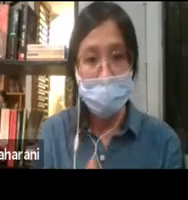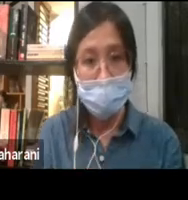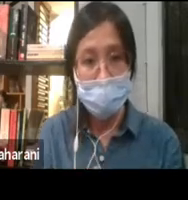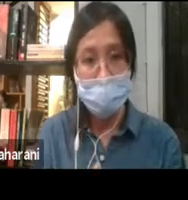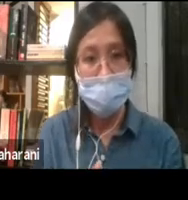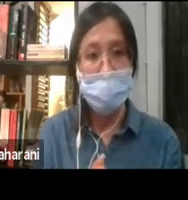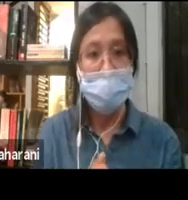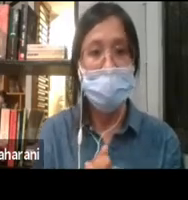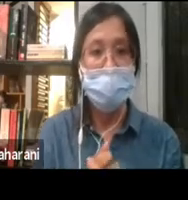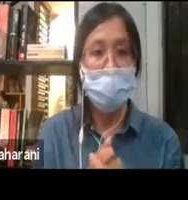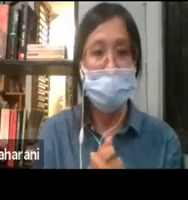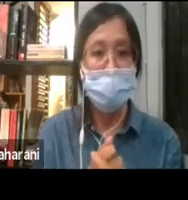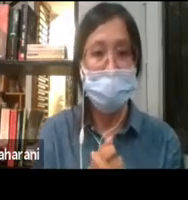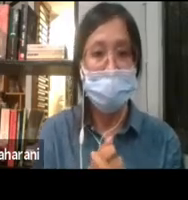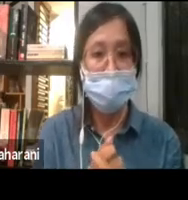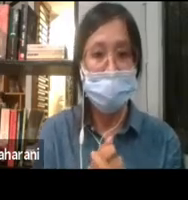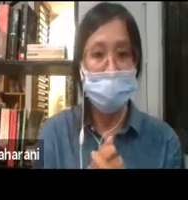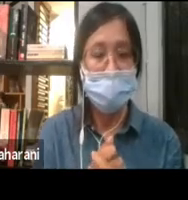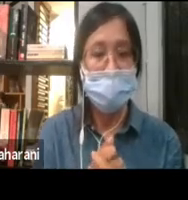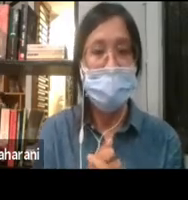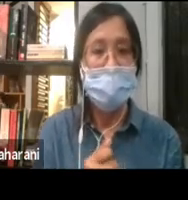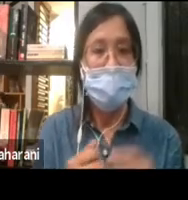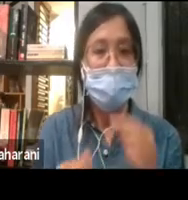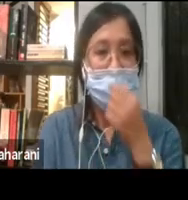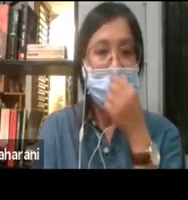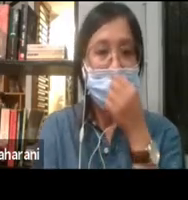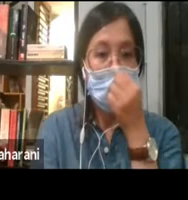orang yang akan kita wawancara ya, atau narasumber begitu.